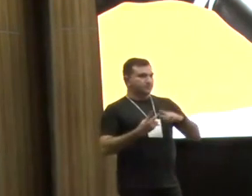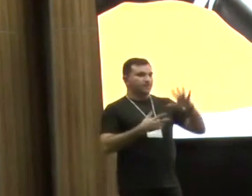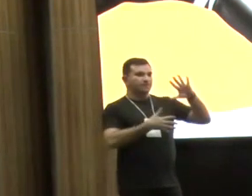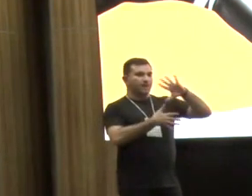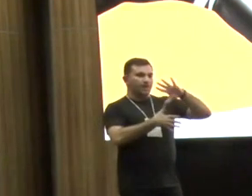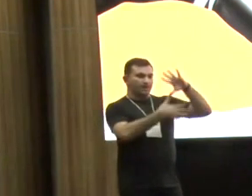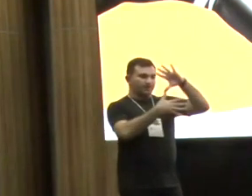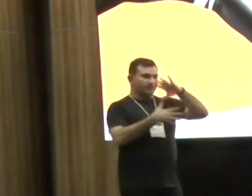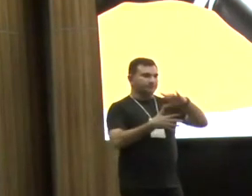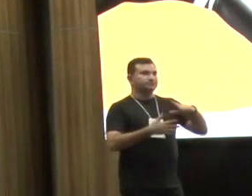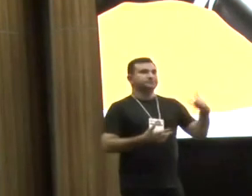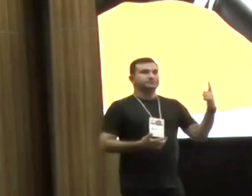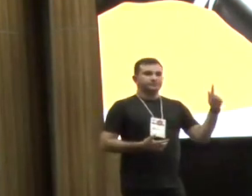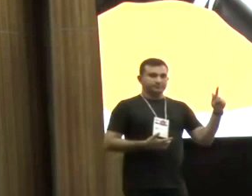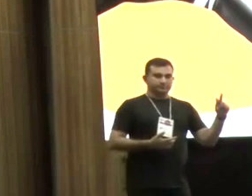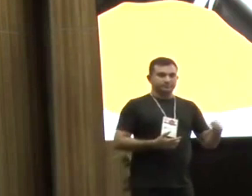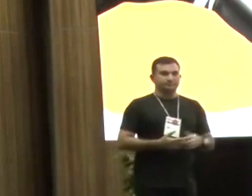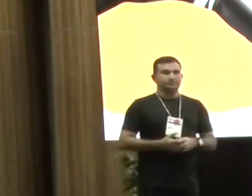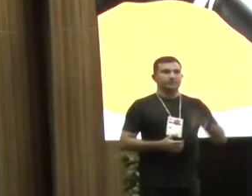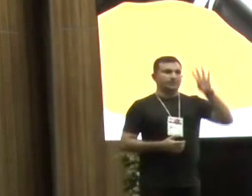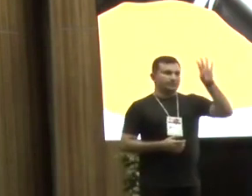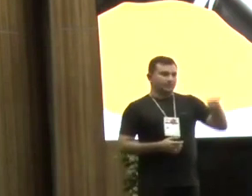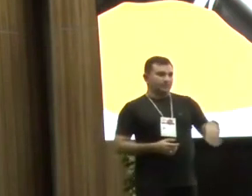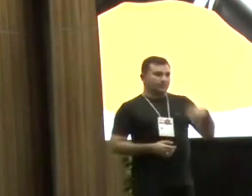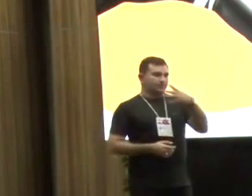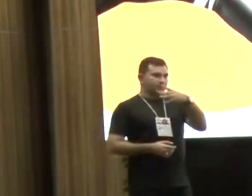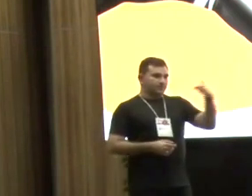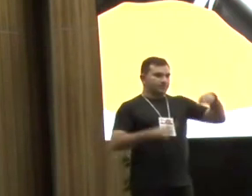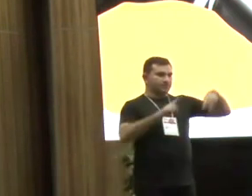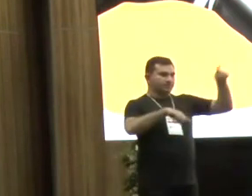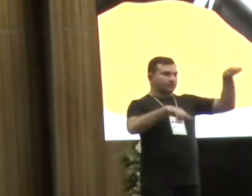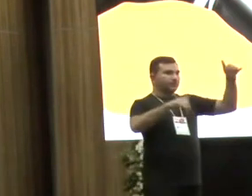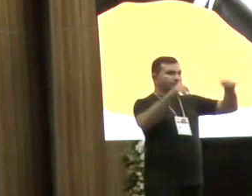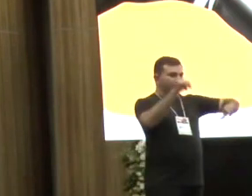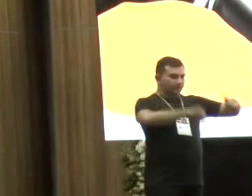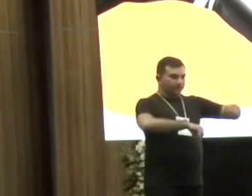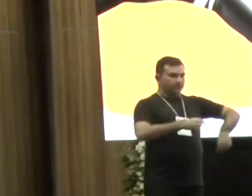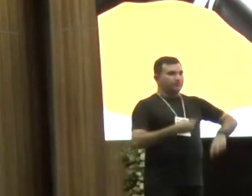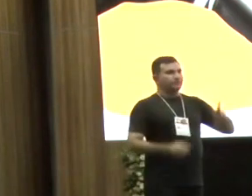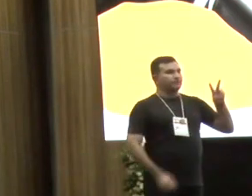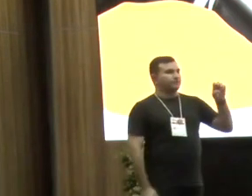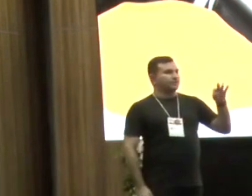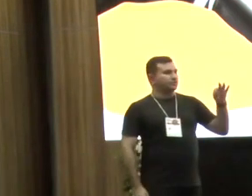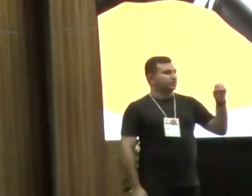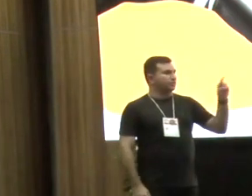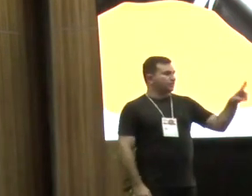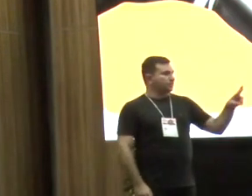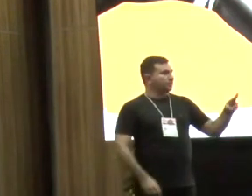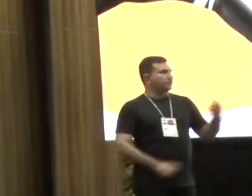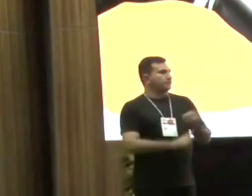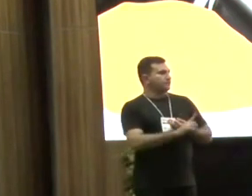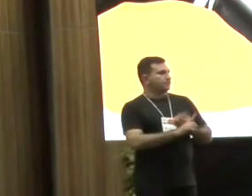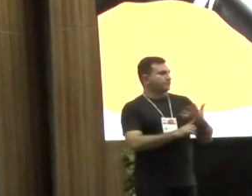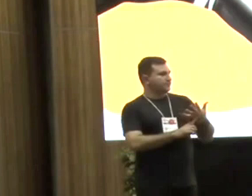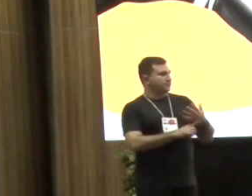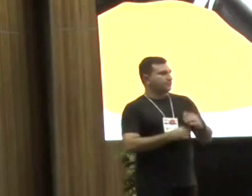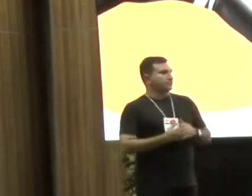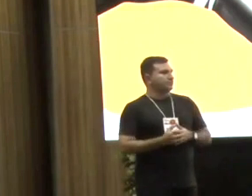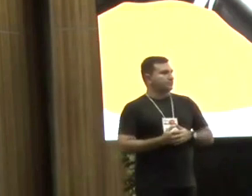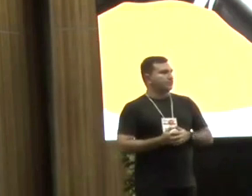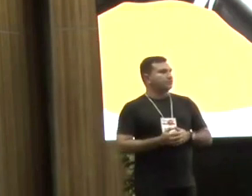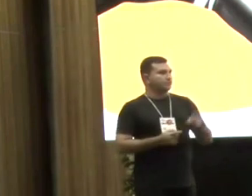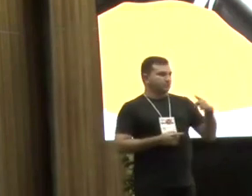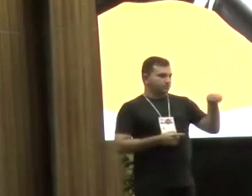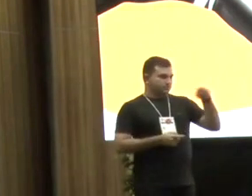Mapas. Tabela periódica. Vetores. Vocês hospedaram, não